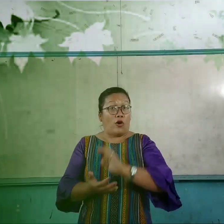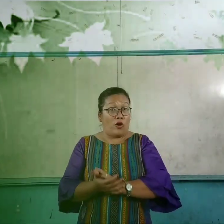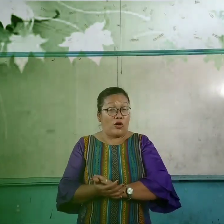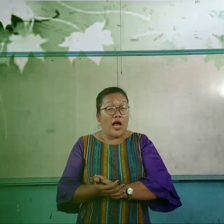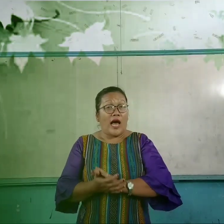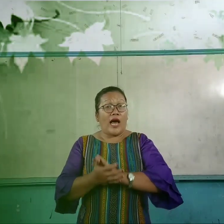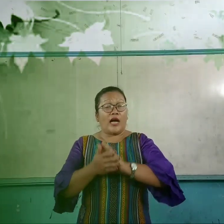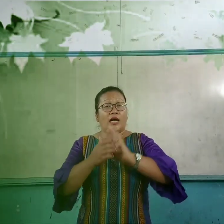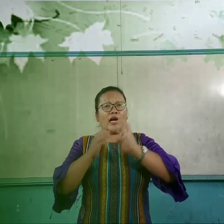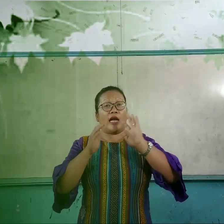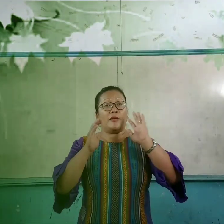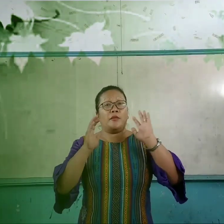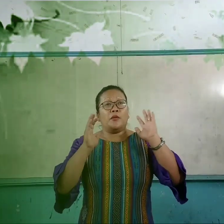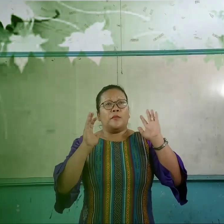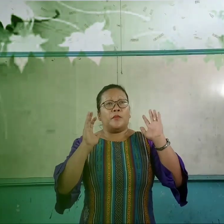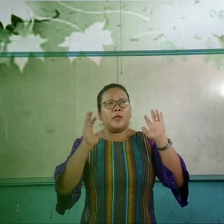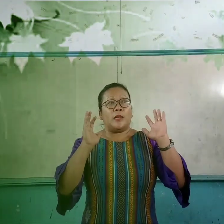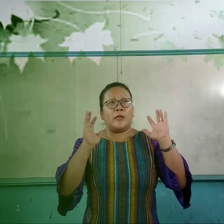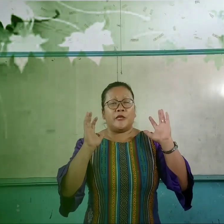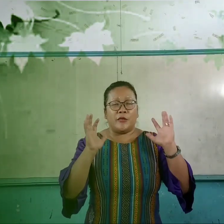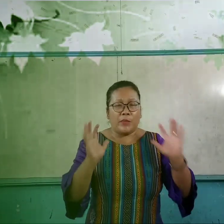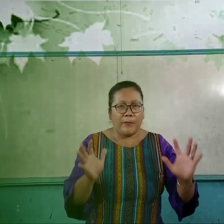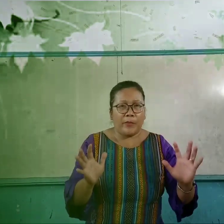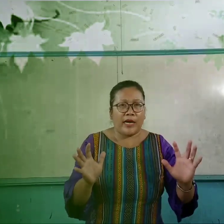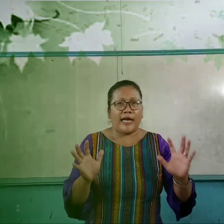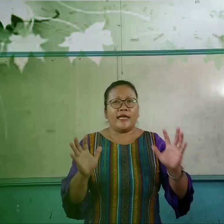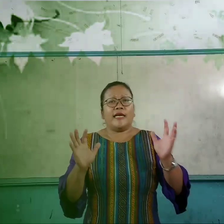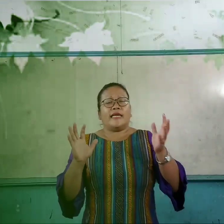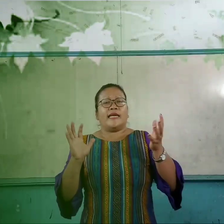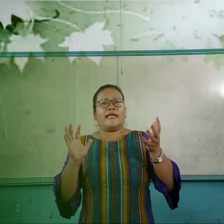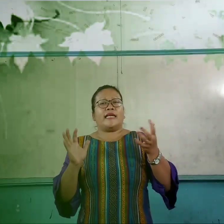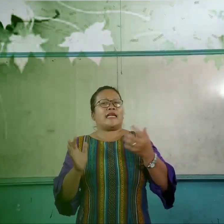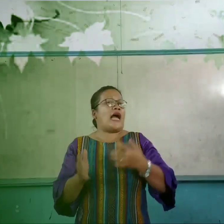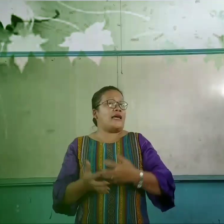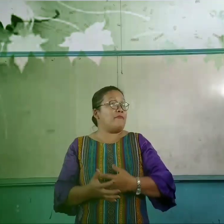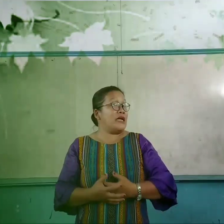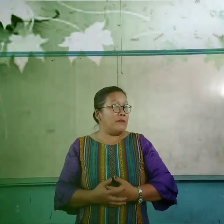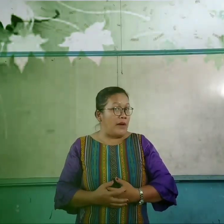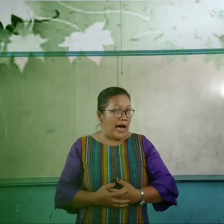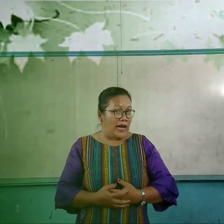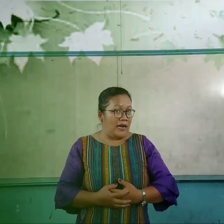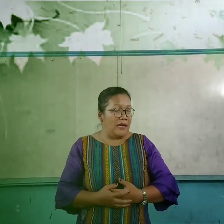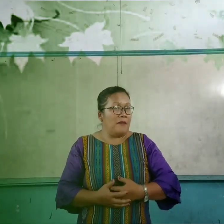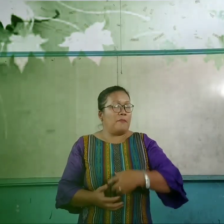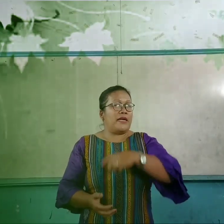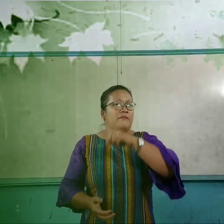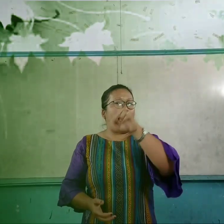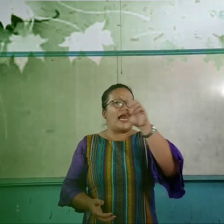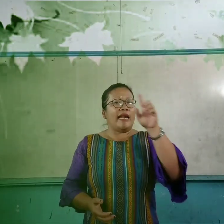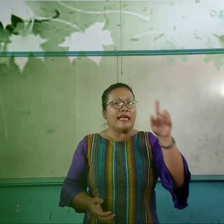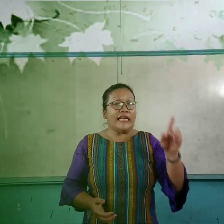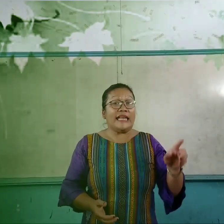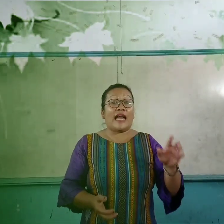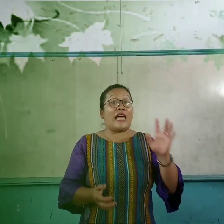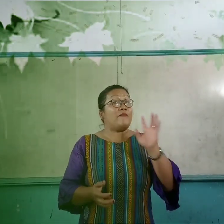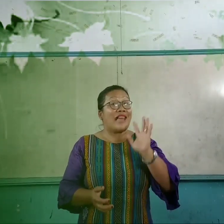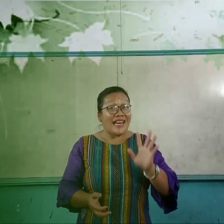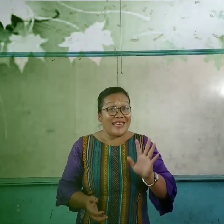progesteron akan menyebabkan dinding rahim menebal. Penebalan dinding rahim